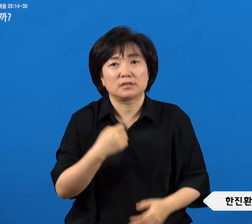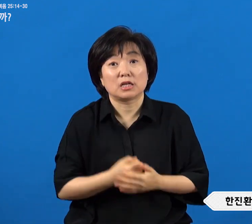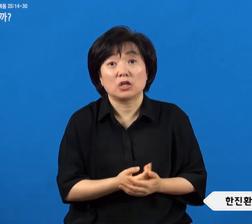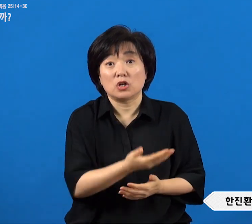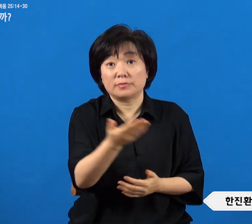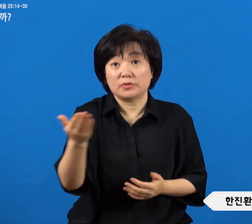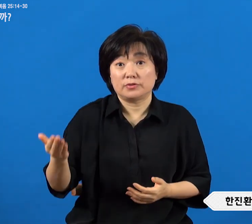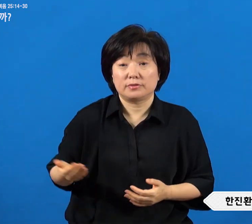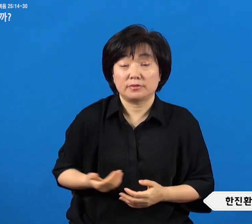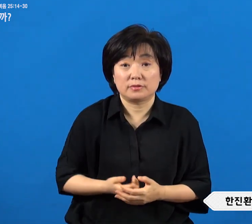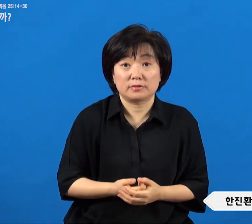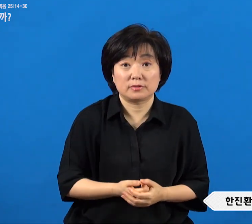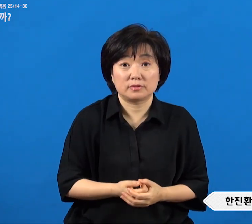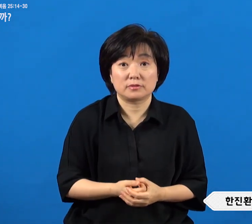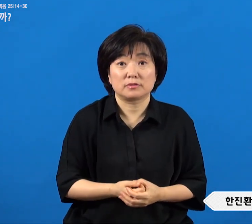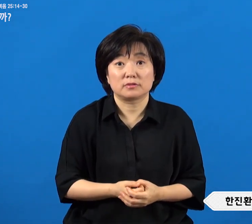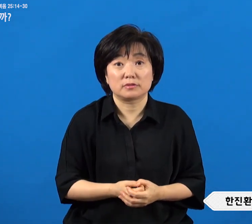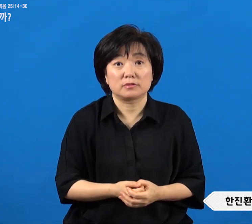여러분,